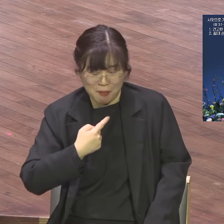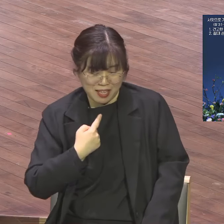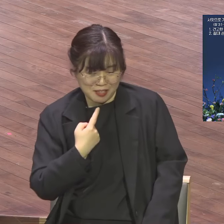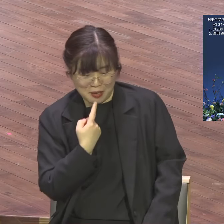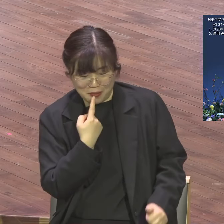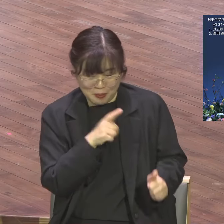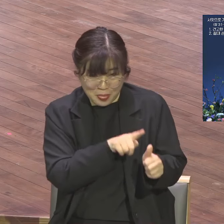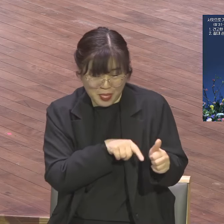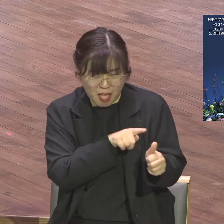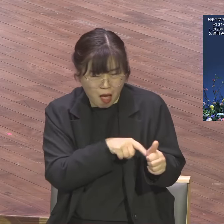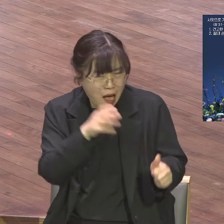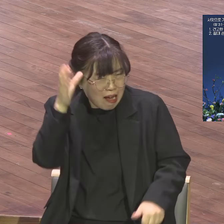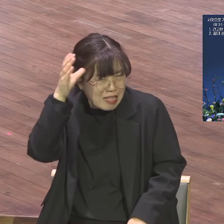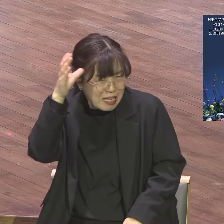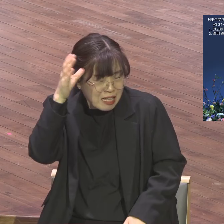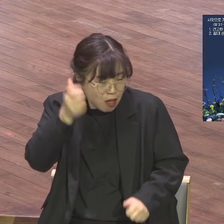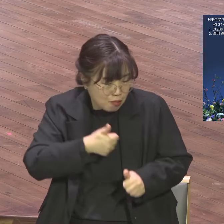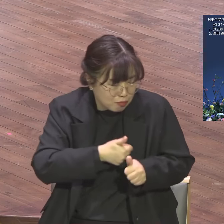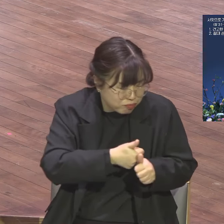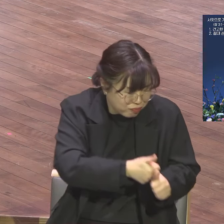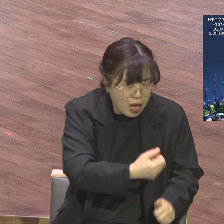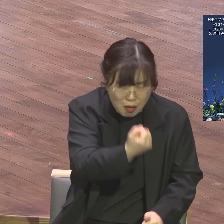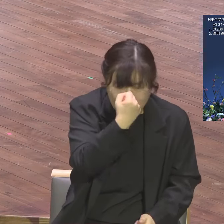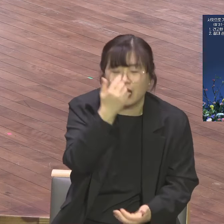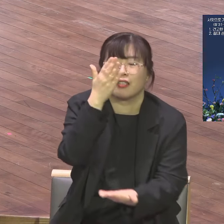바보 떡신 달죠.